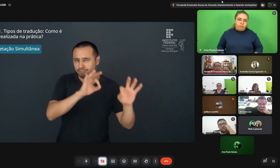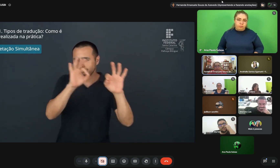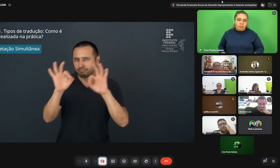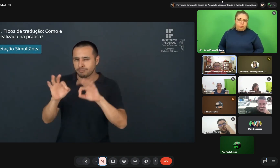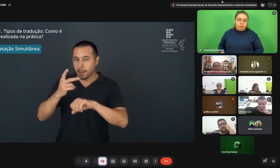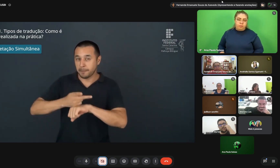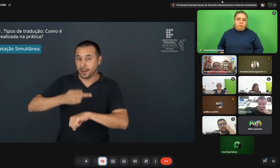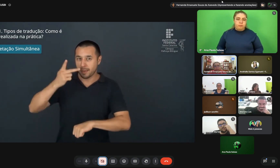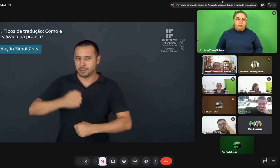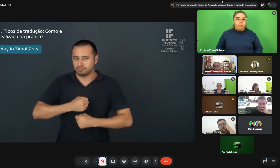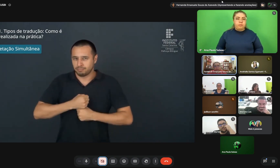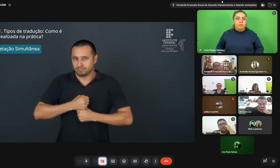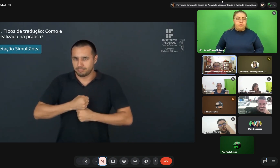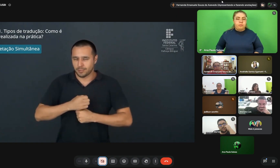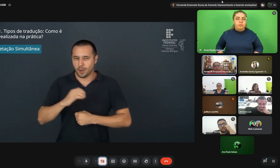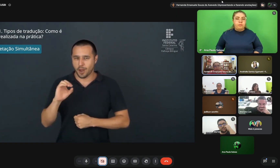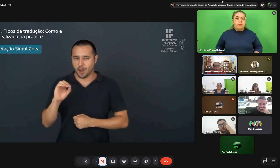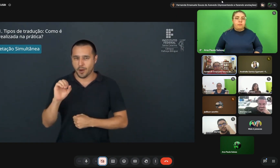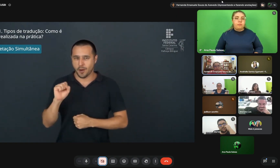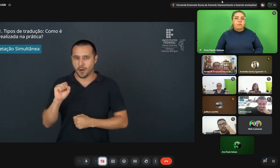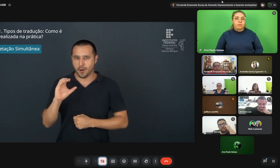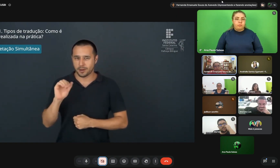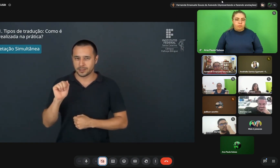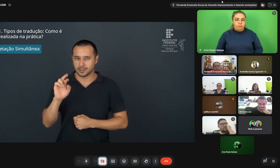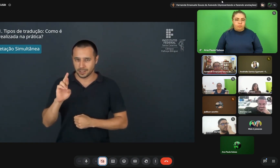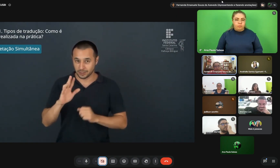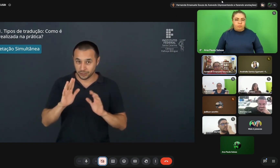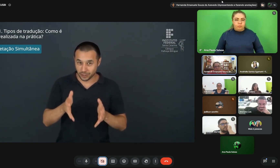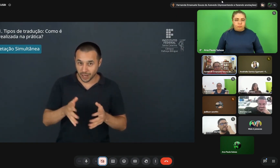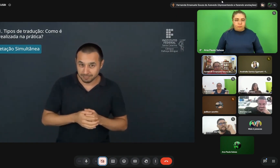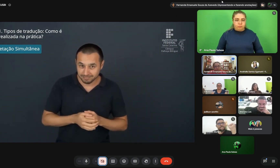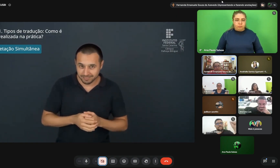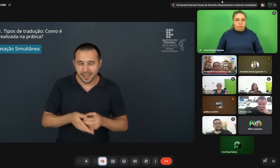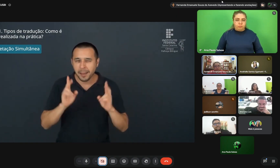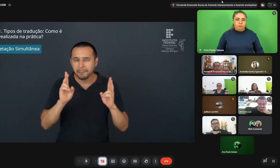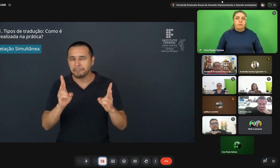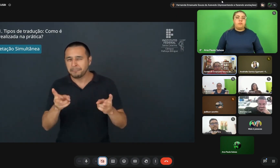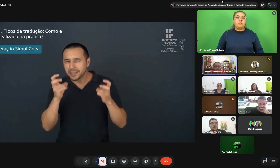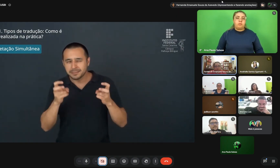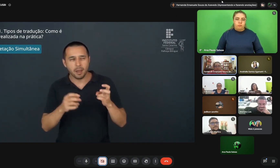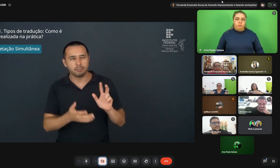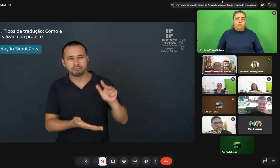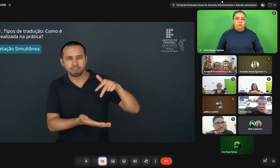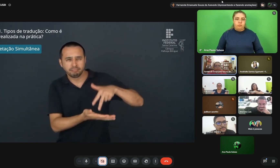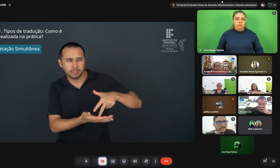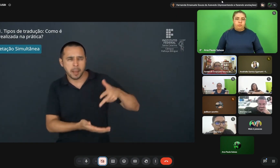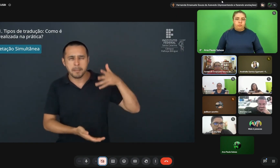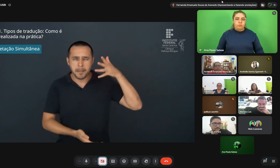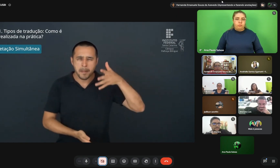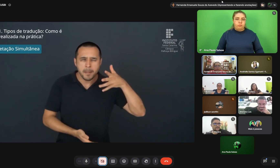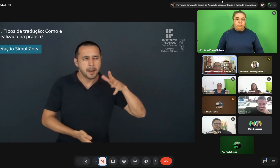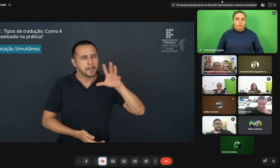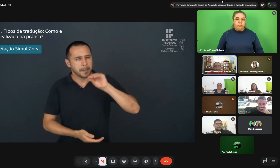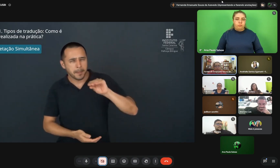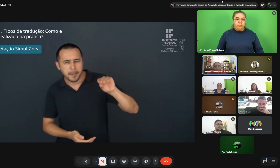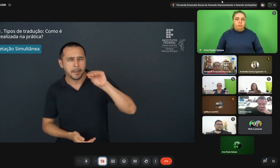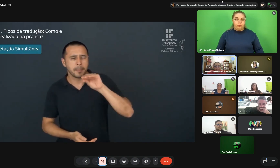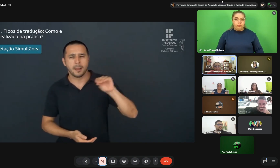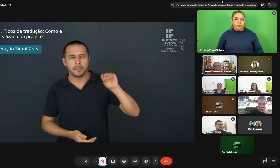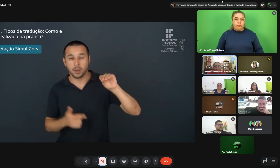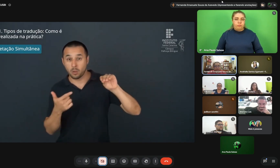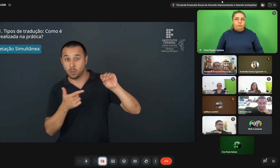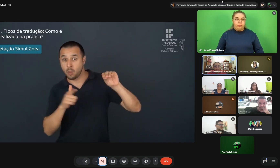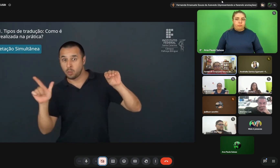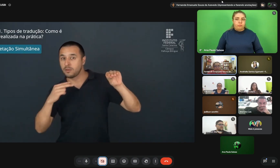emitido. Olha que interessante, né? Tem o Oscar, vocês já assistiram? Percebe-se que na hora que a pessoa está